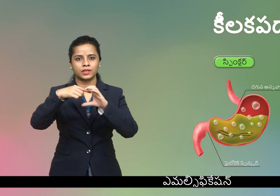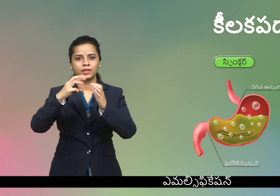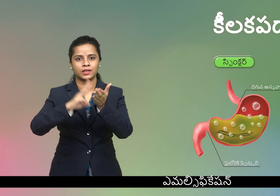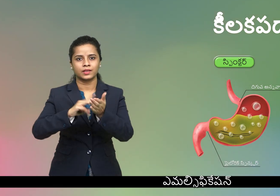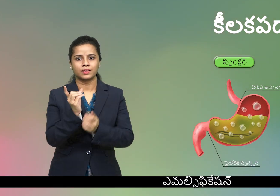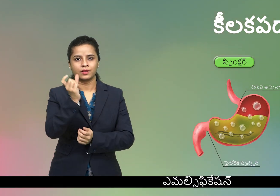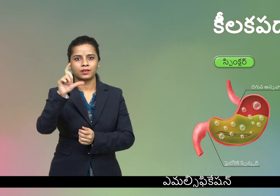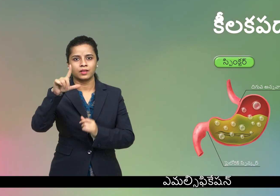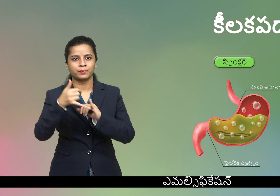ఎమల్సిఫికేషన్.